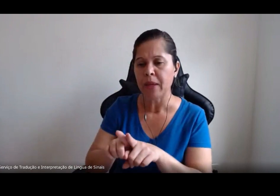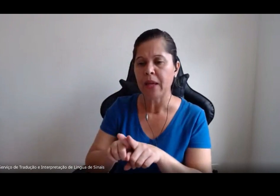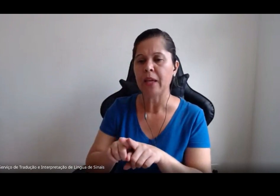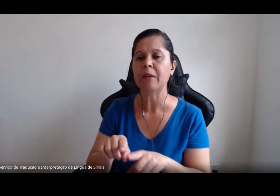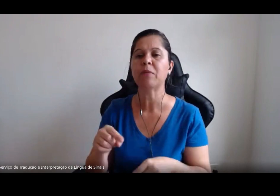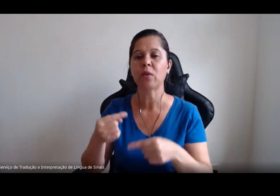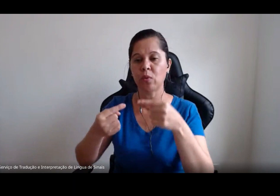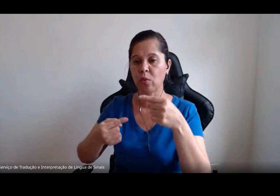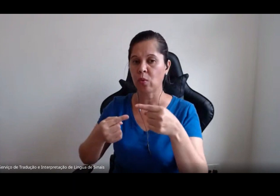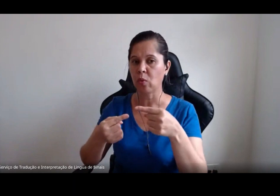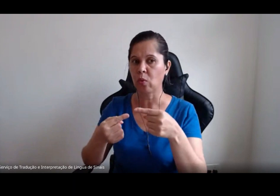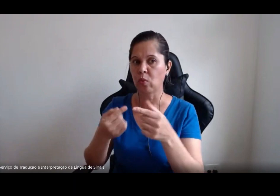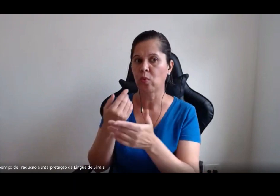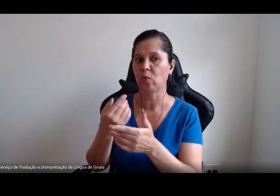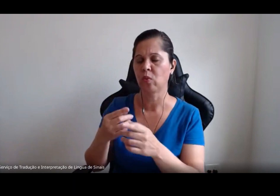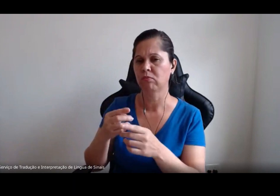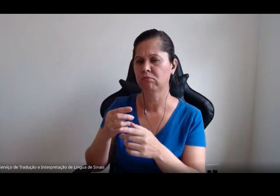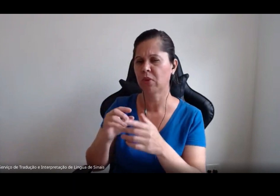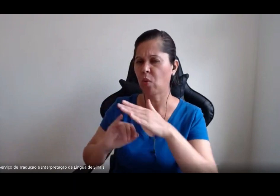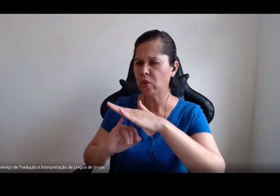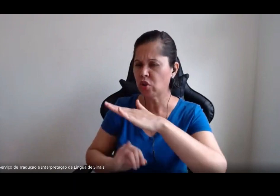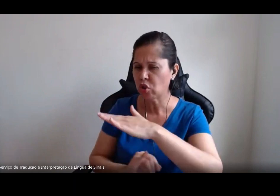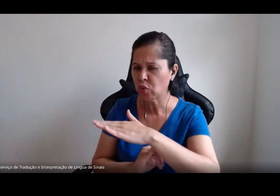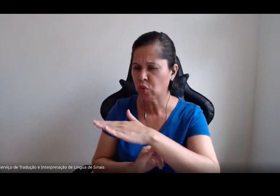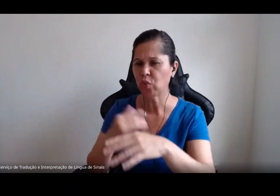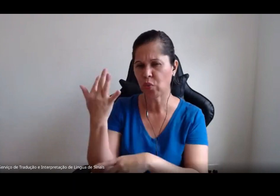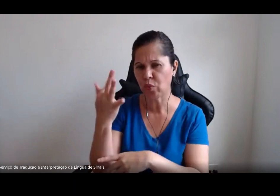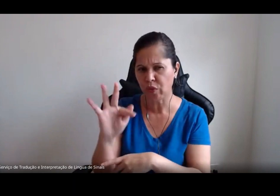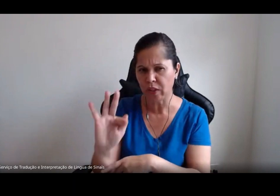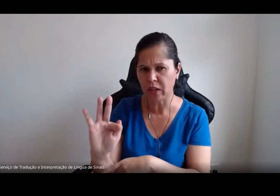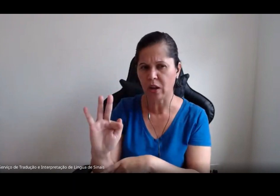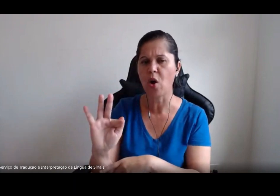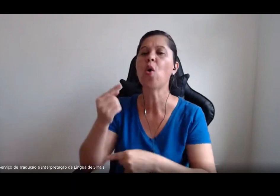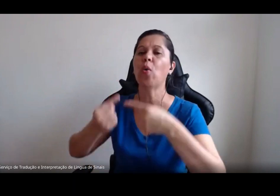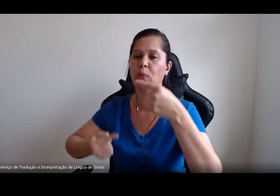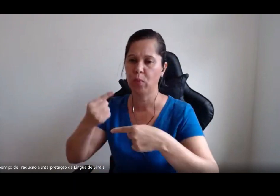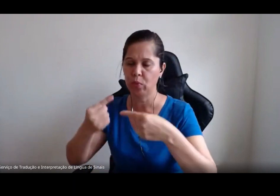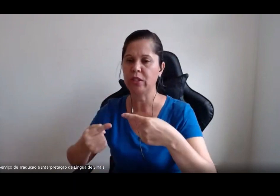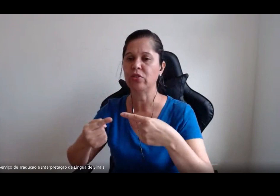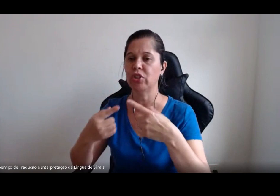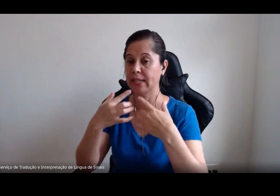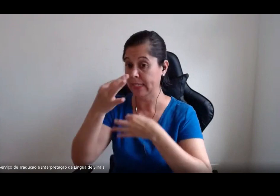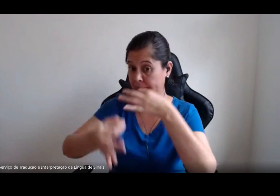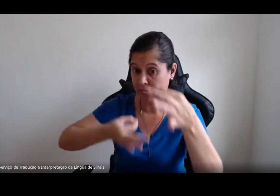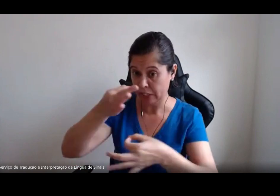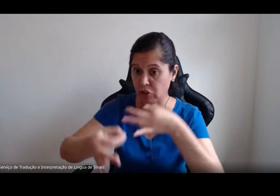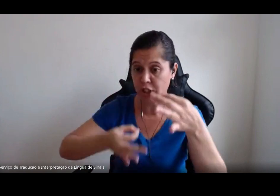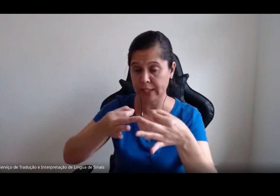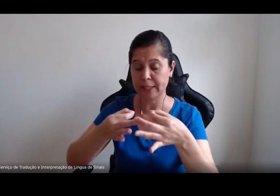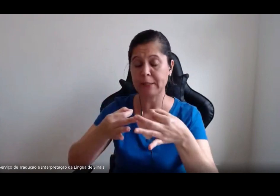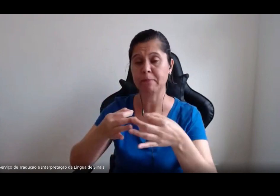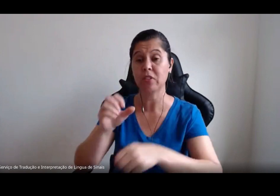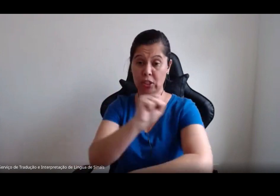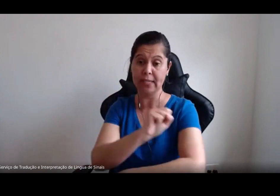o Instituto de Políticas Linguísticas, o IPOL, né? O Instituto tem um nome grande, mas todo mundo conhece como Instituto de Políticas Linguísticas, IPOL de